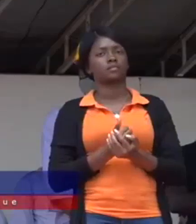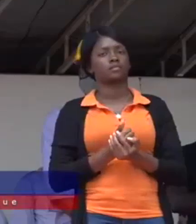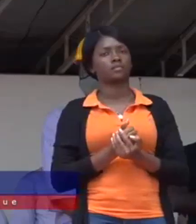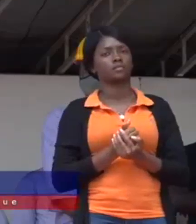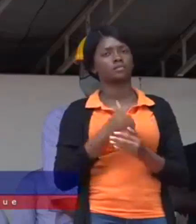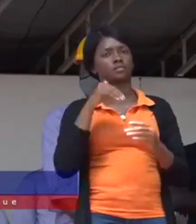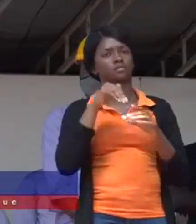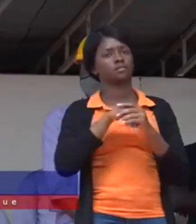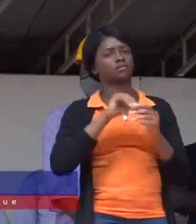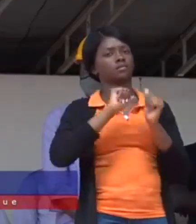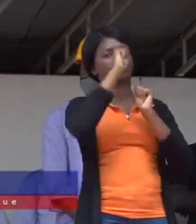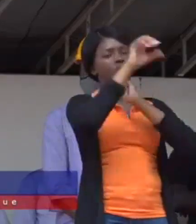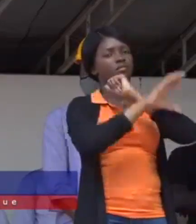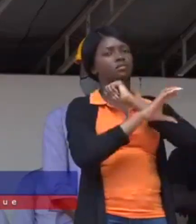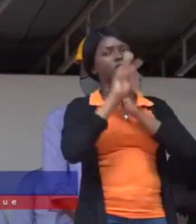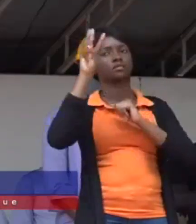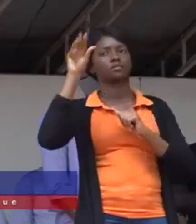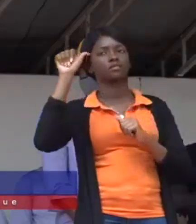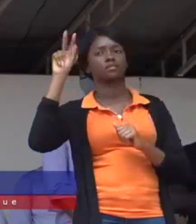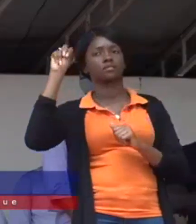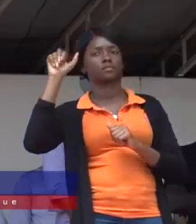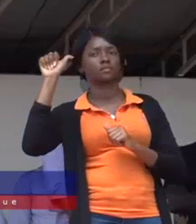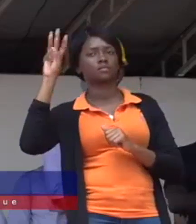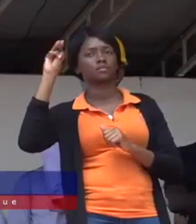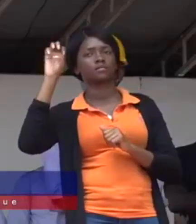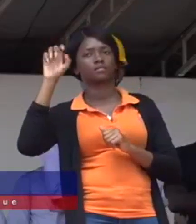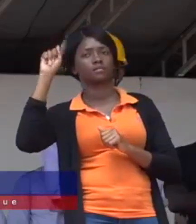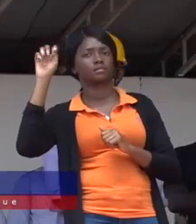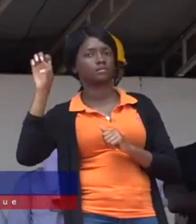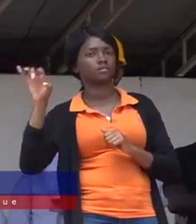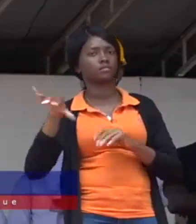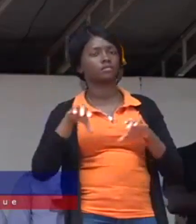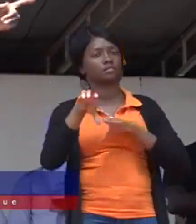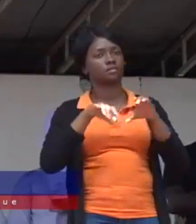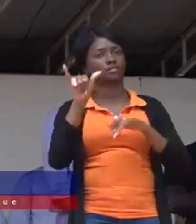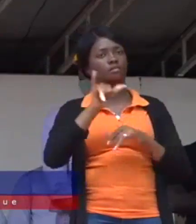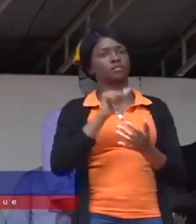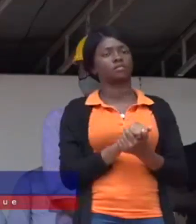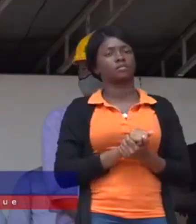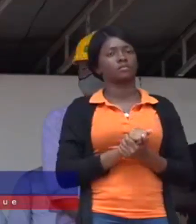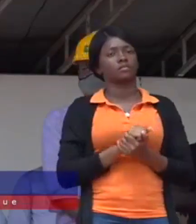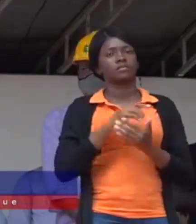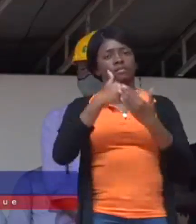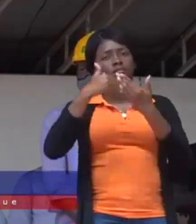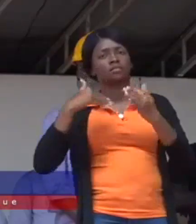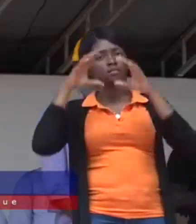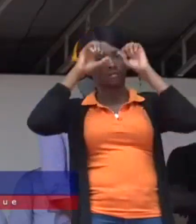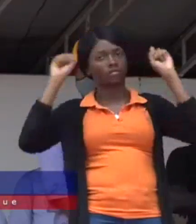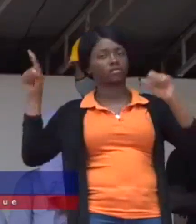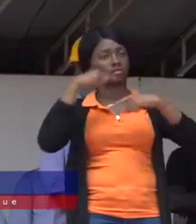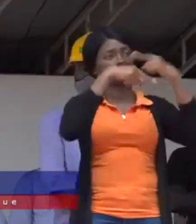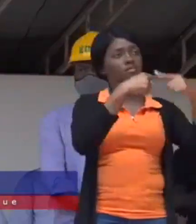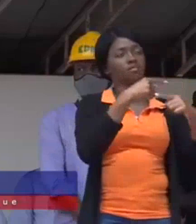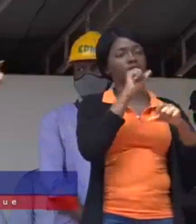même monde qui était dans Bamari Baro changer depuis en femme de président de mon an en mal travail barrage ça construit